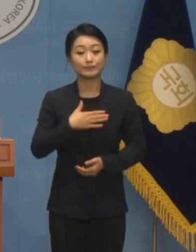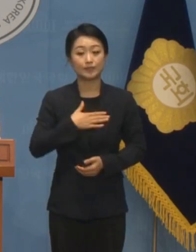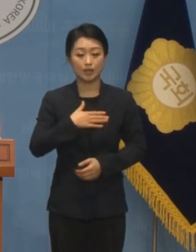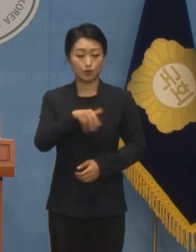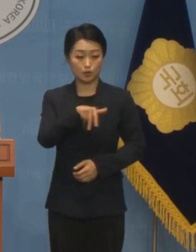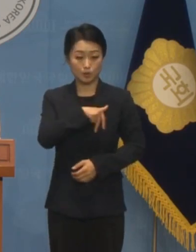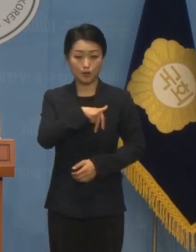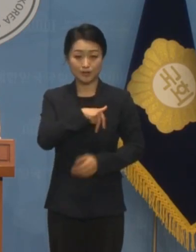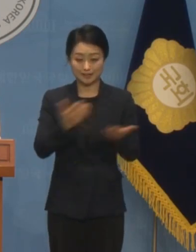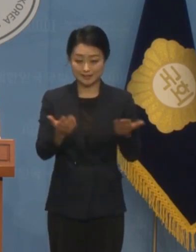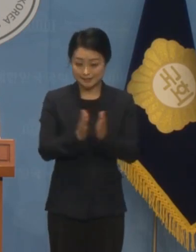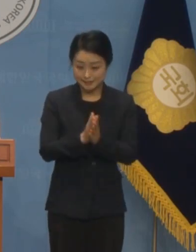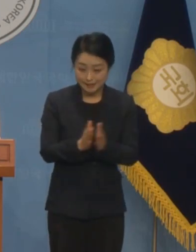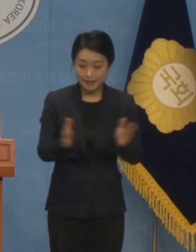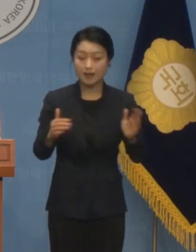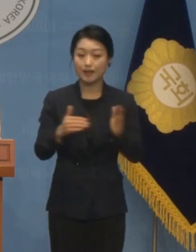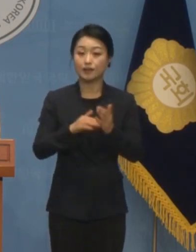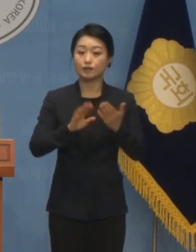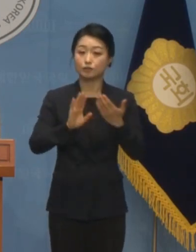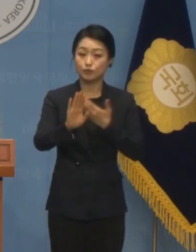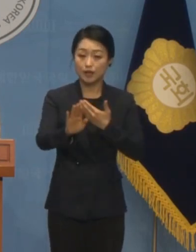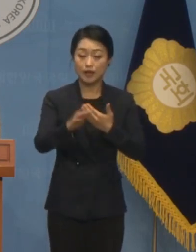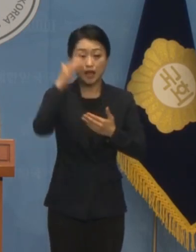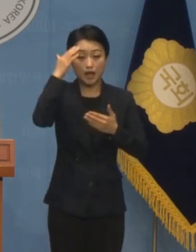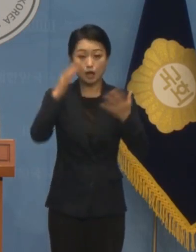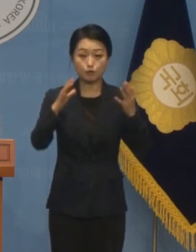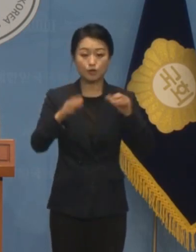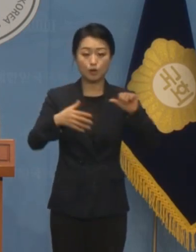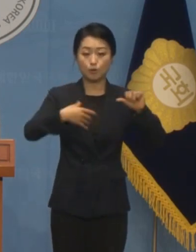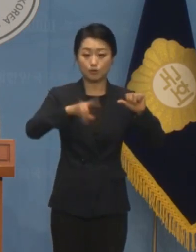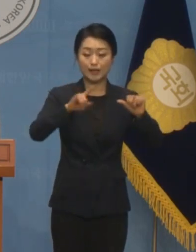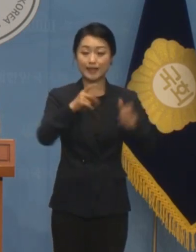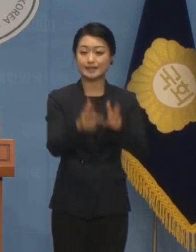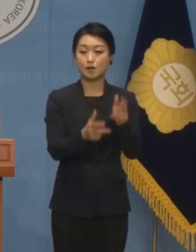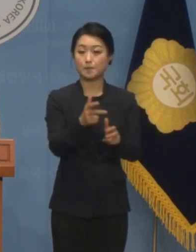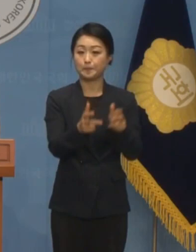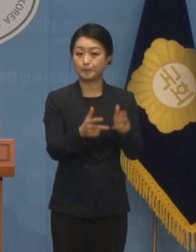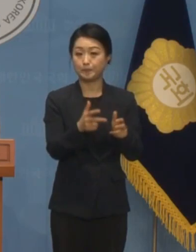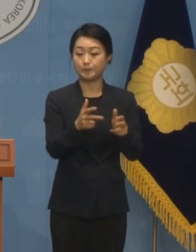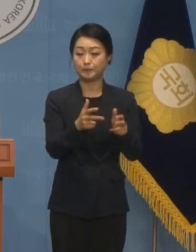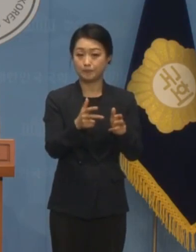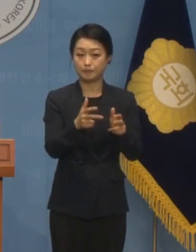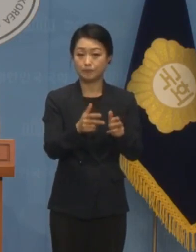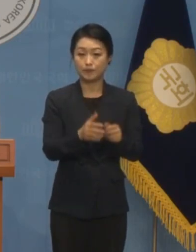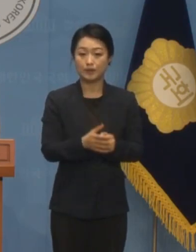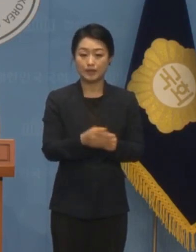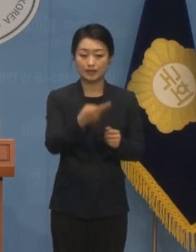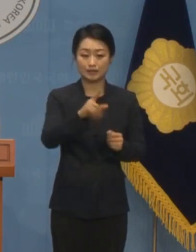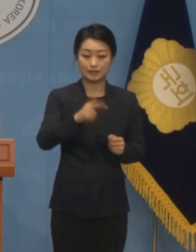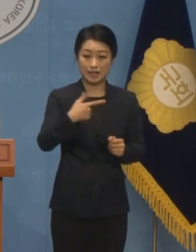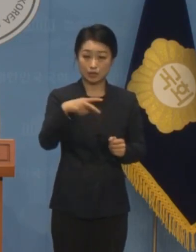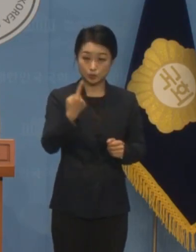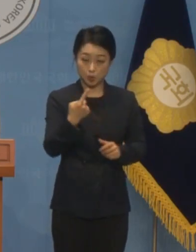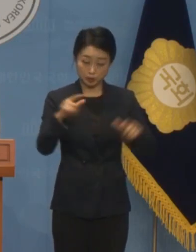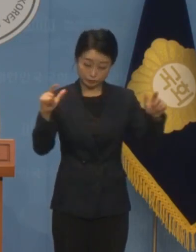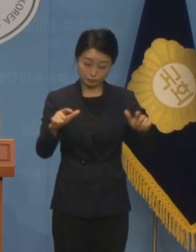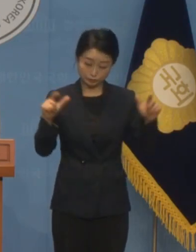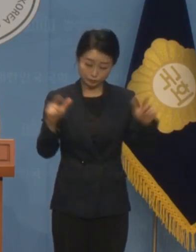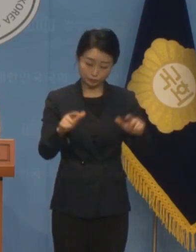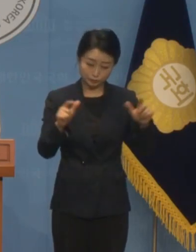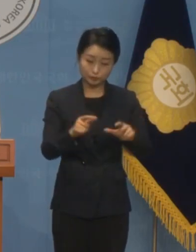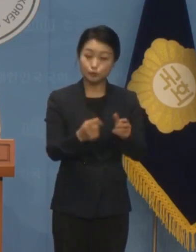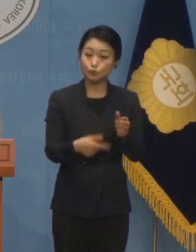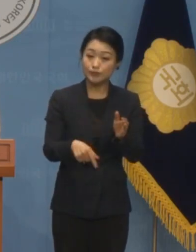국회의원 임기가 시작된 직후부터 우리나라의 5대 핵심 산업을 고탄소에서 저탄소로 전환하기